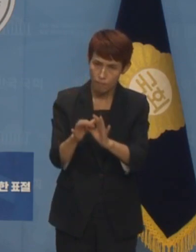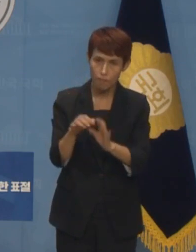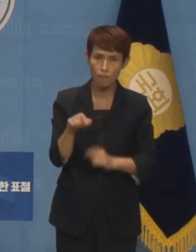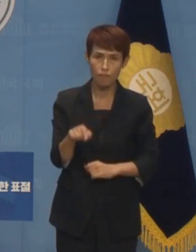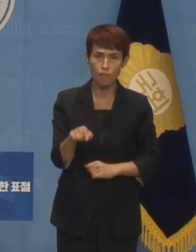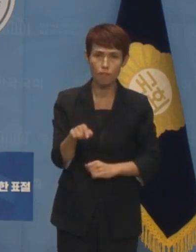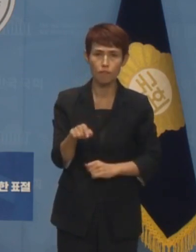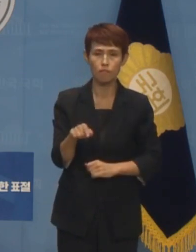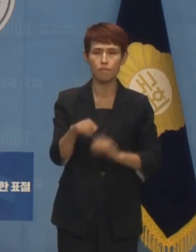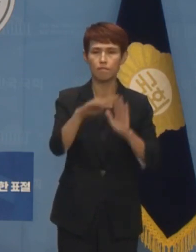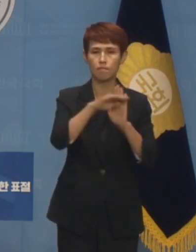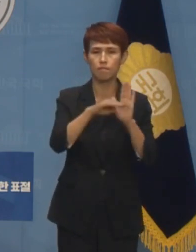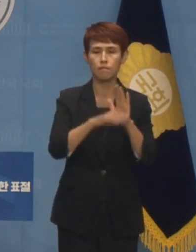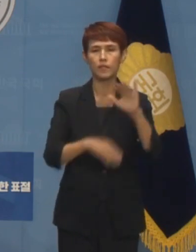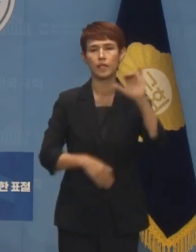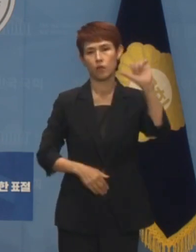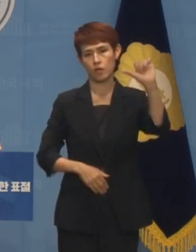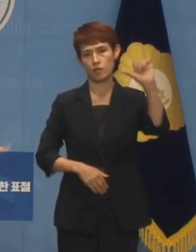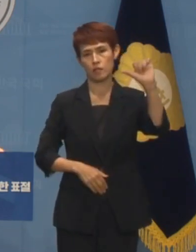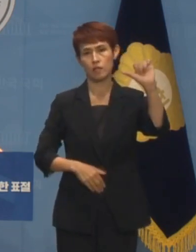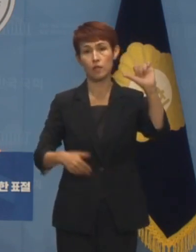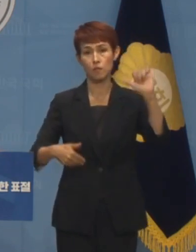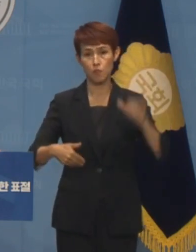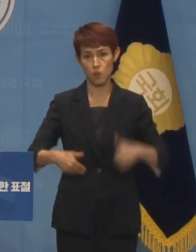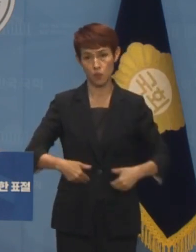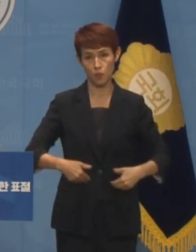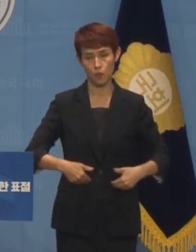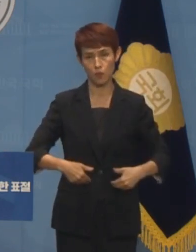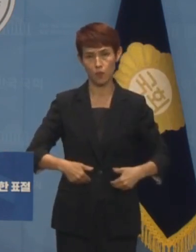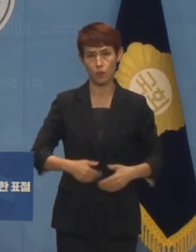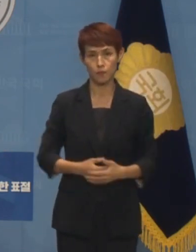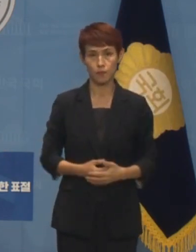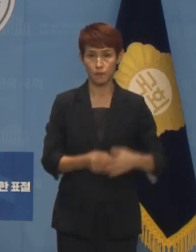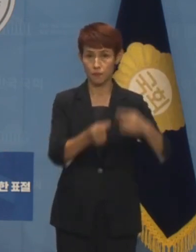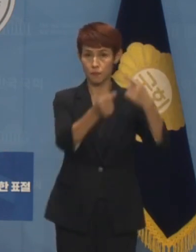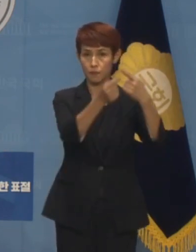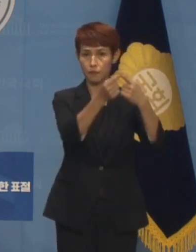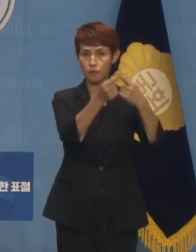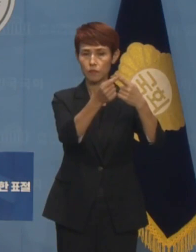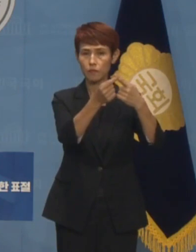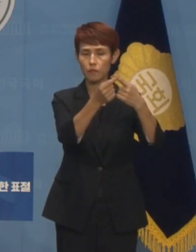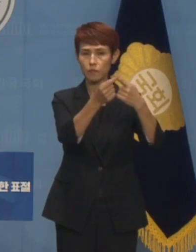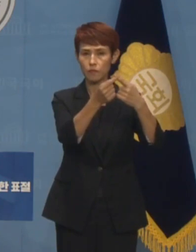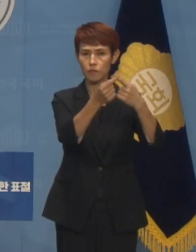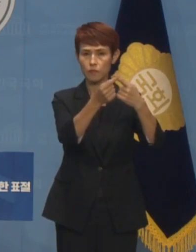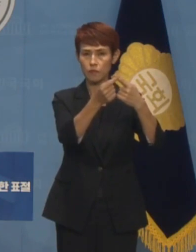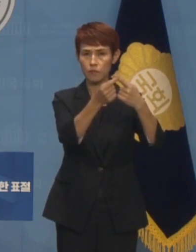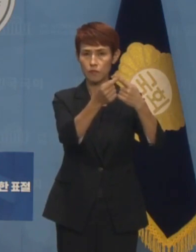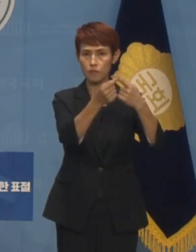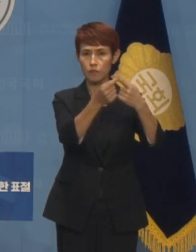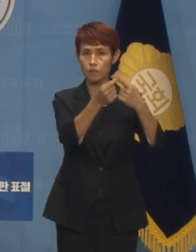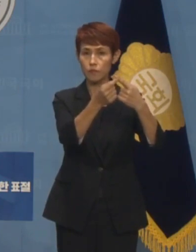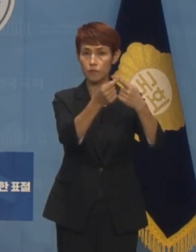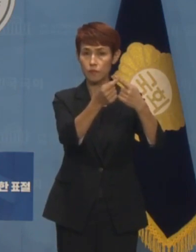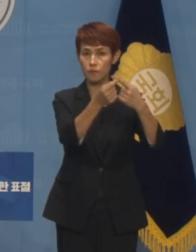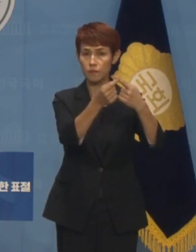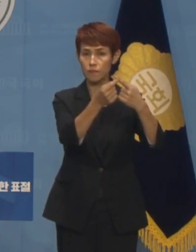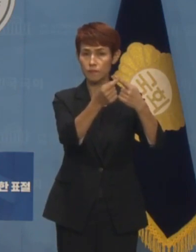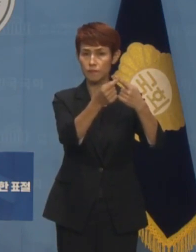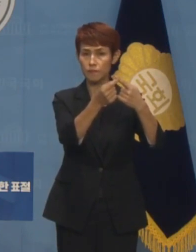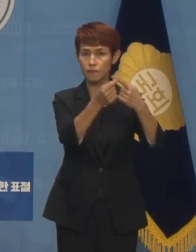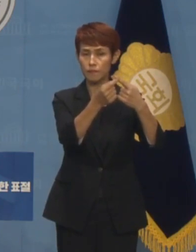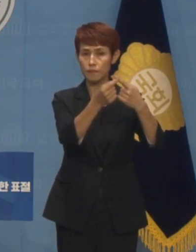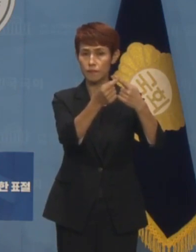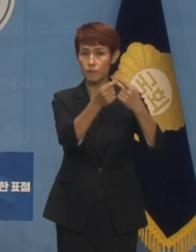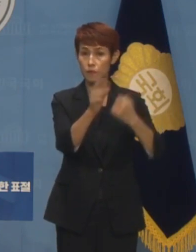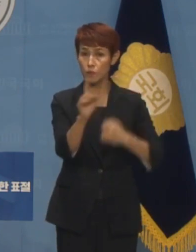적어도 5가지 절차가 필요합니다. 첫째, 여기 표에 있습니다만,